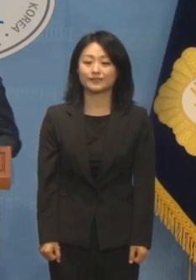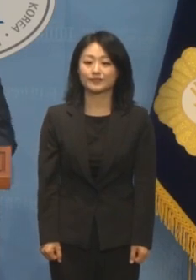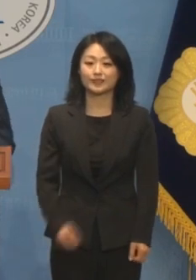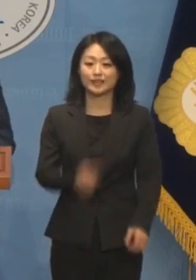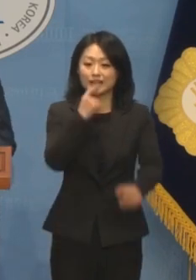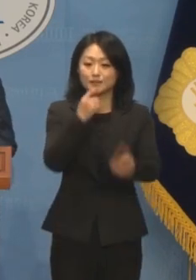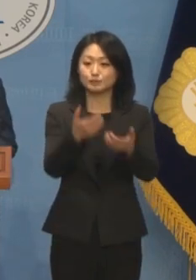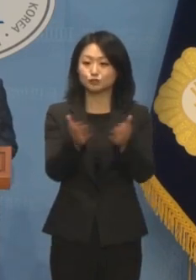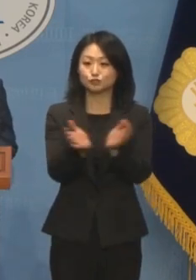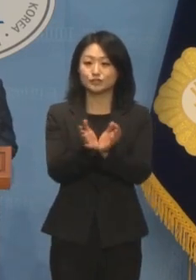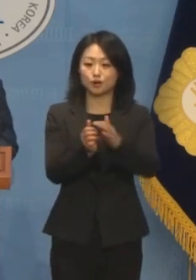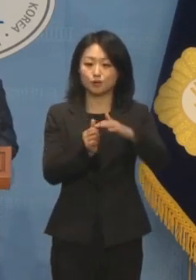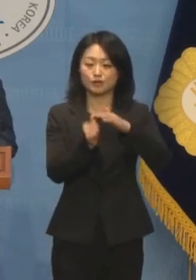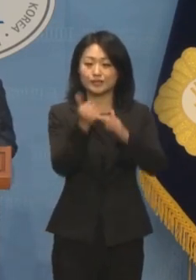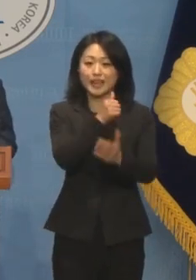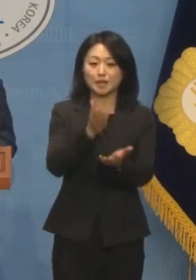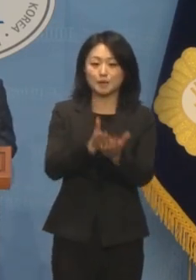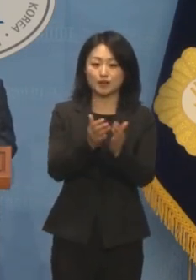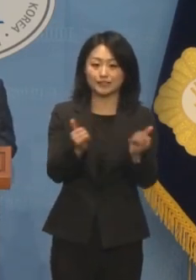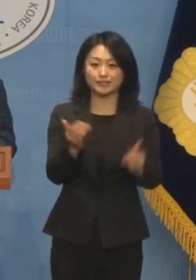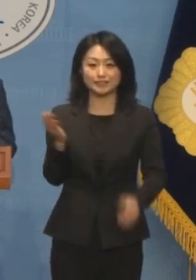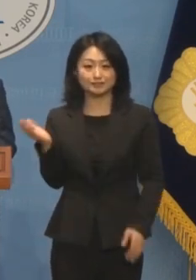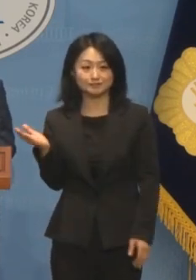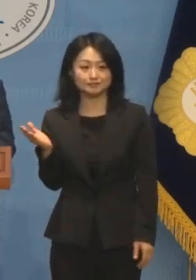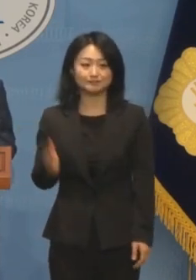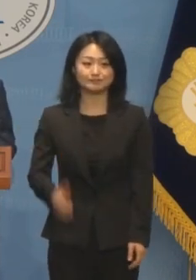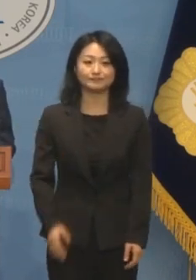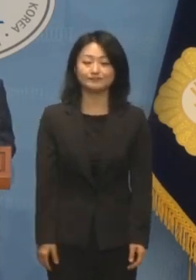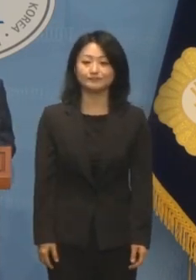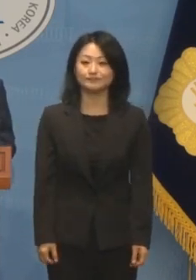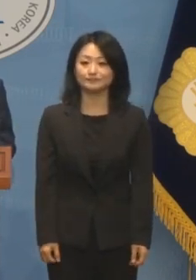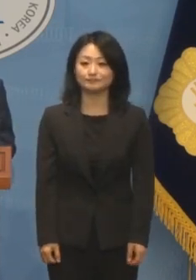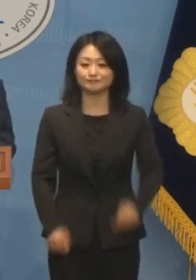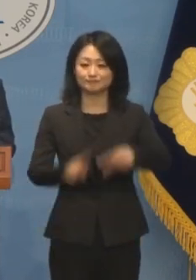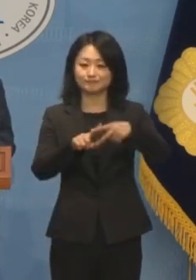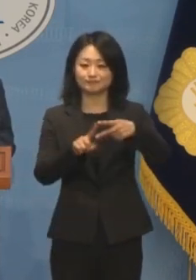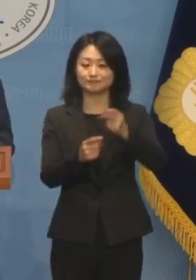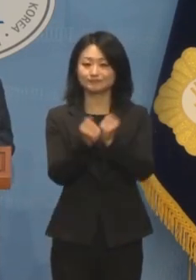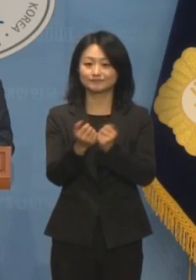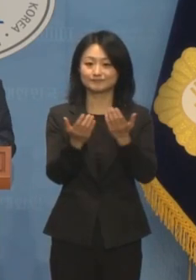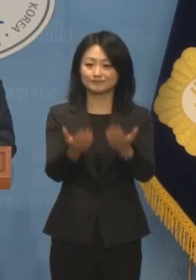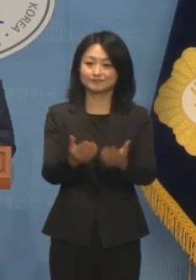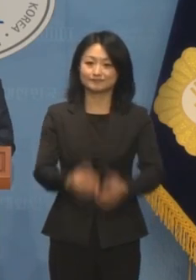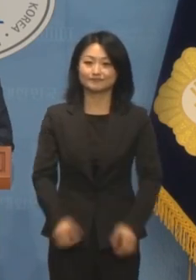예, 더불어민주당 원내대변인 윤종군입니다. 예, 오전 브리핑 두 건 진행하겠습니다.